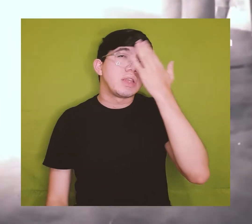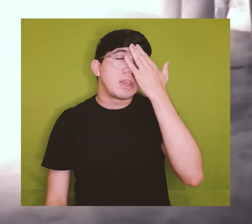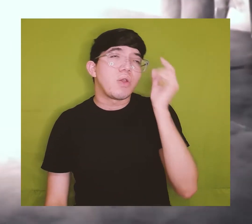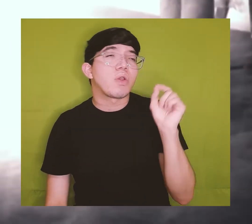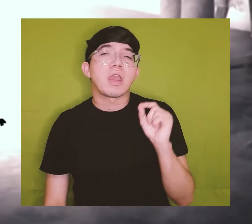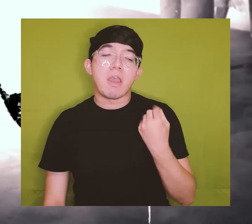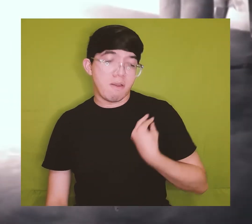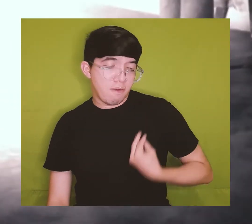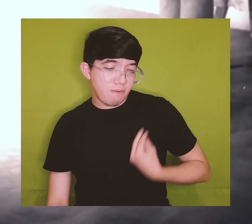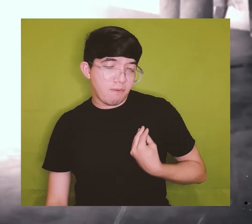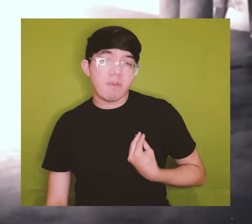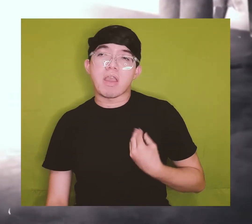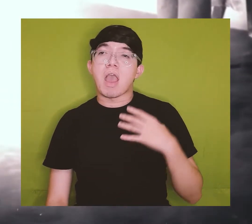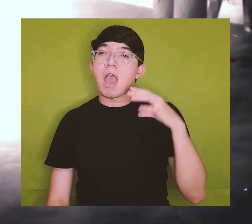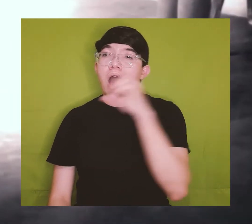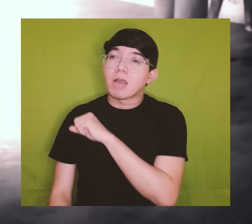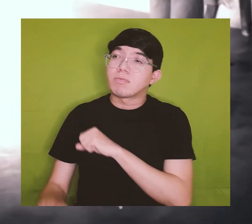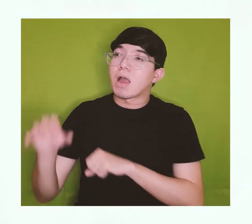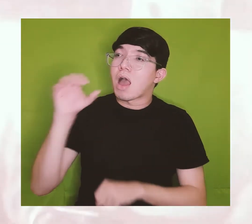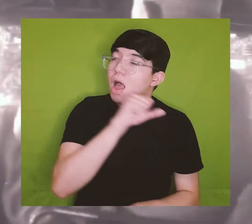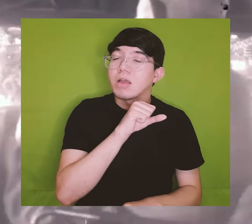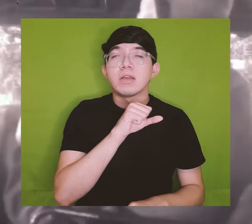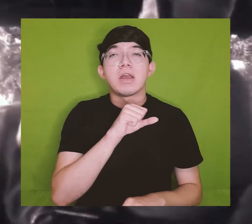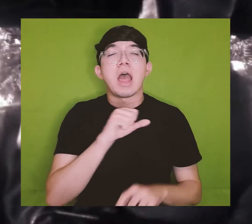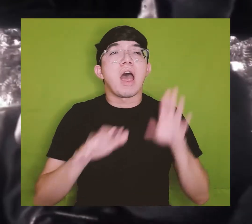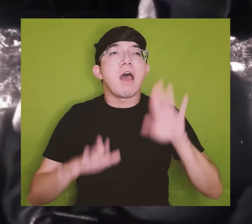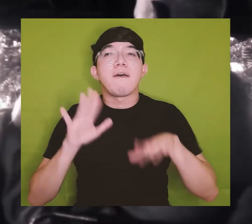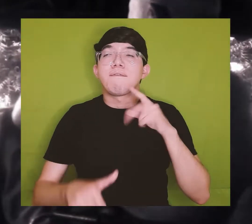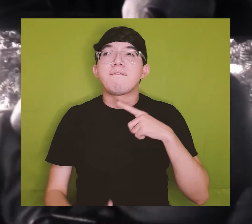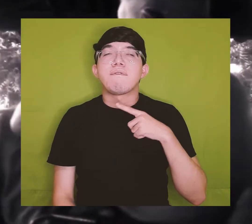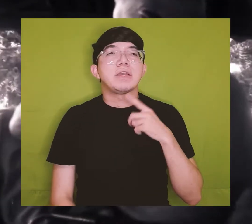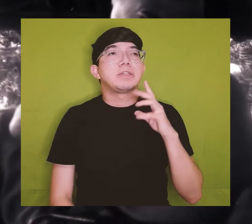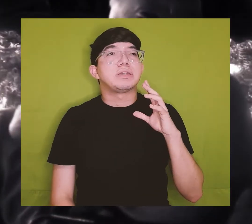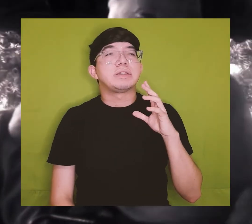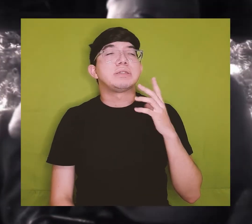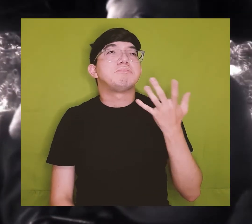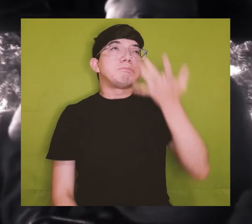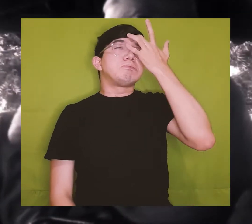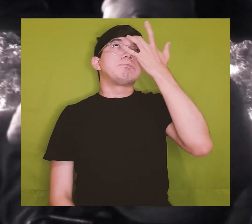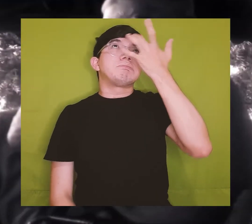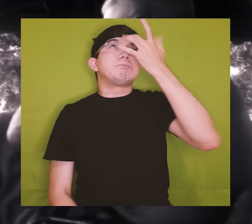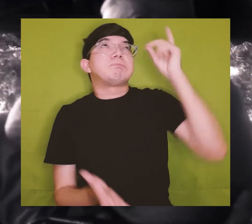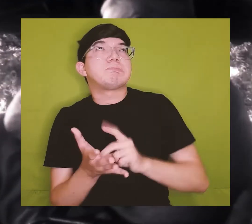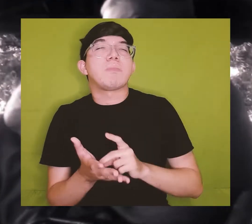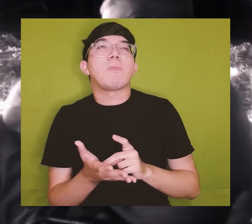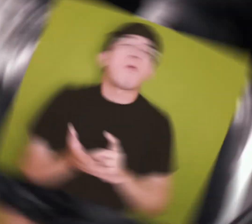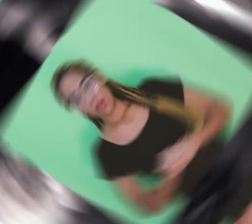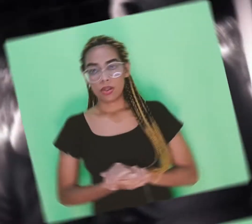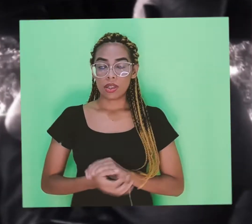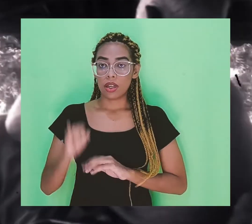gente não consegue guardar, né? São passageiros. E quando a gente for resgatá-los e